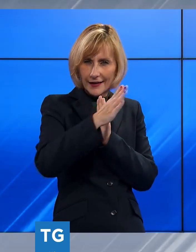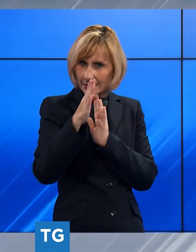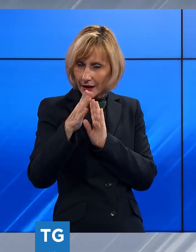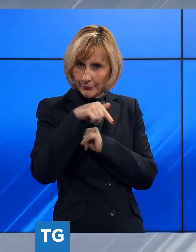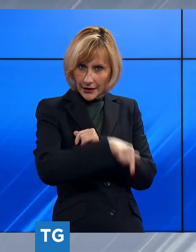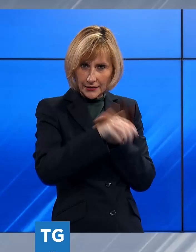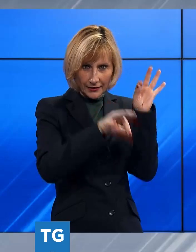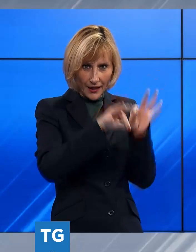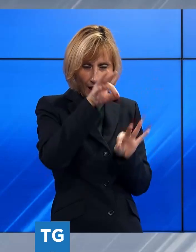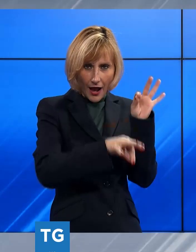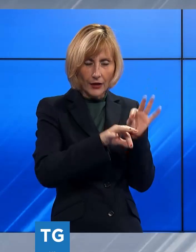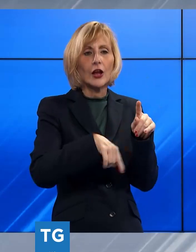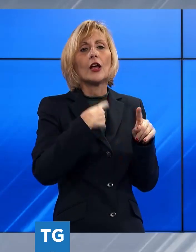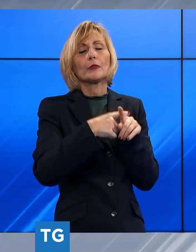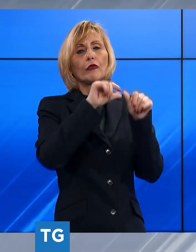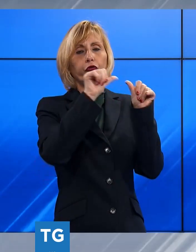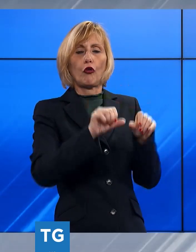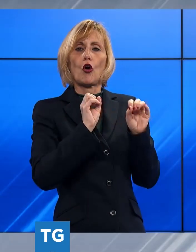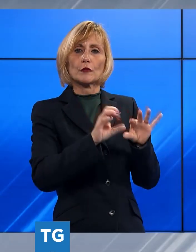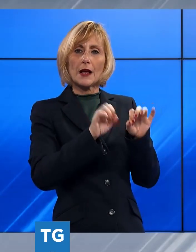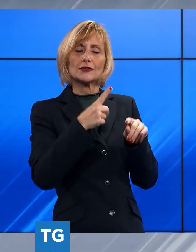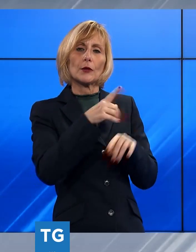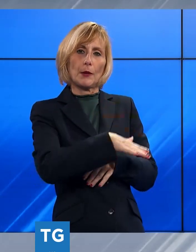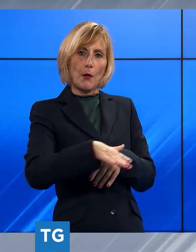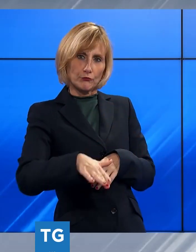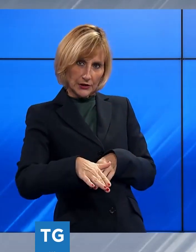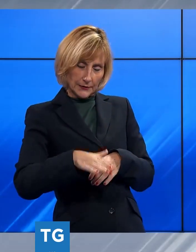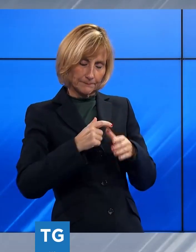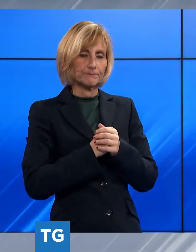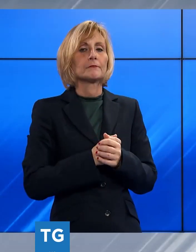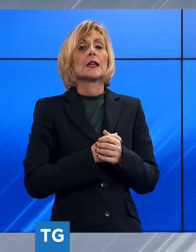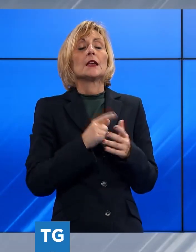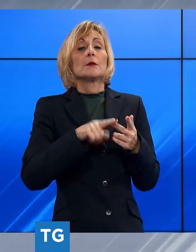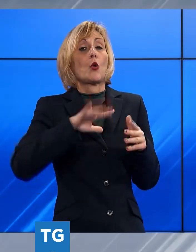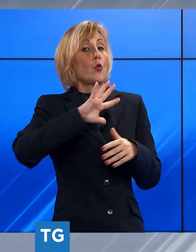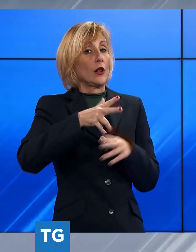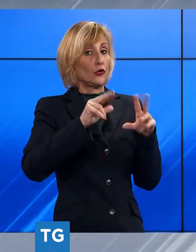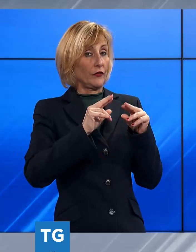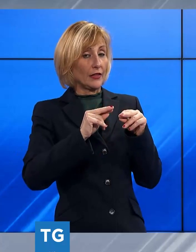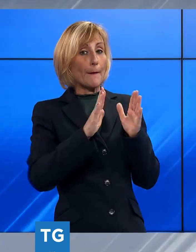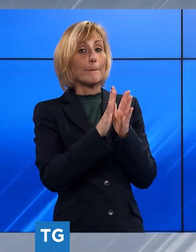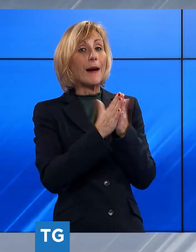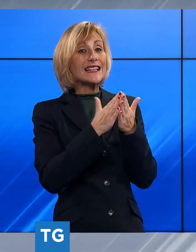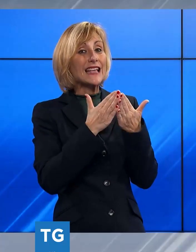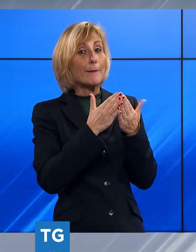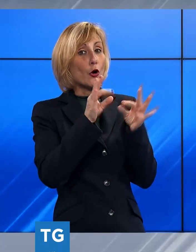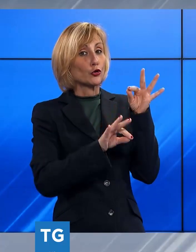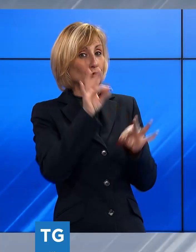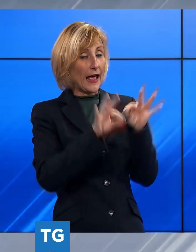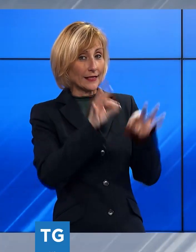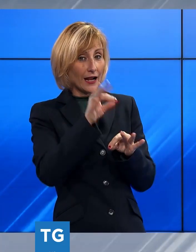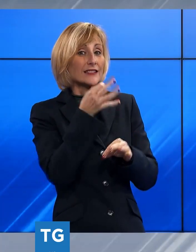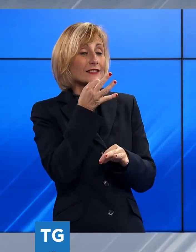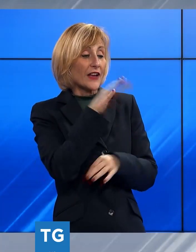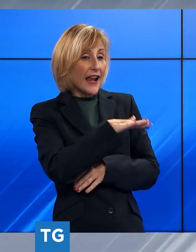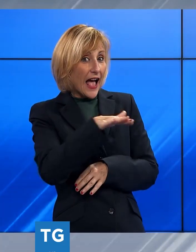oltre alla Consolata formazione che facciamo che facciamo per i vostri ragazzi e poi un'altra novità importante il passaporto teatrale che consente ai ragazzi